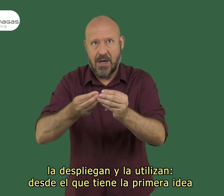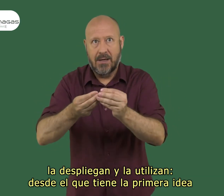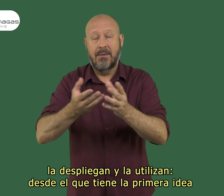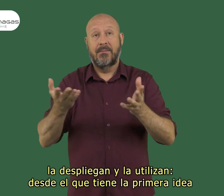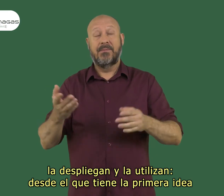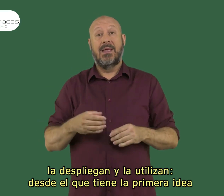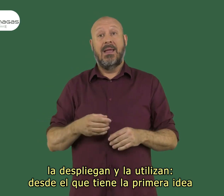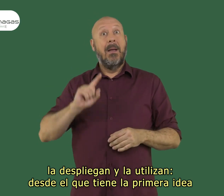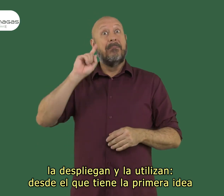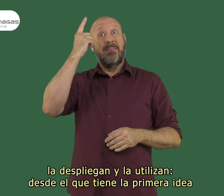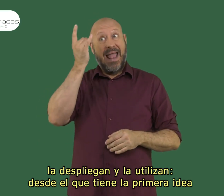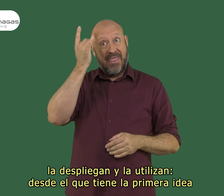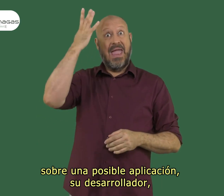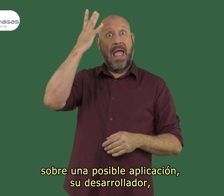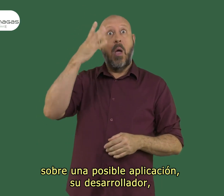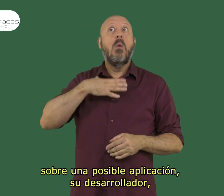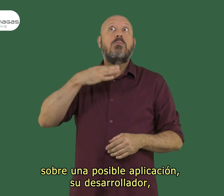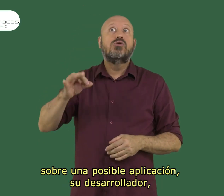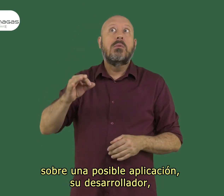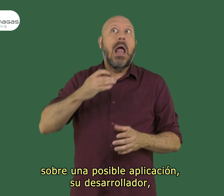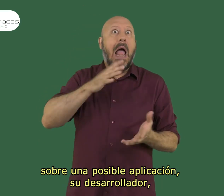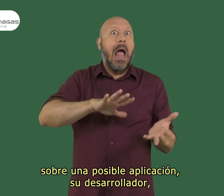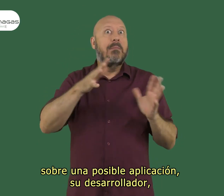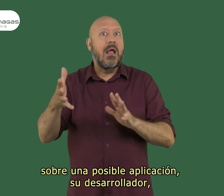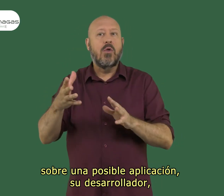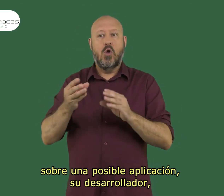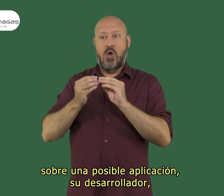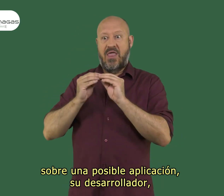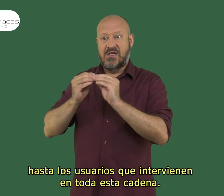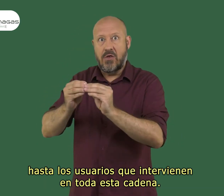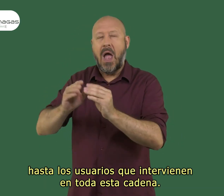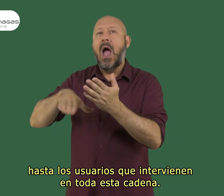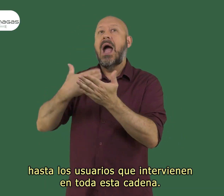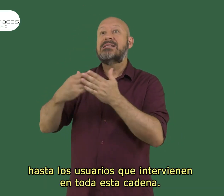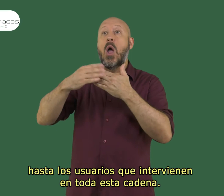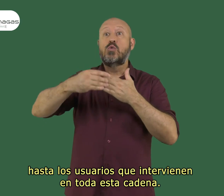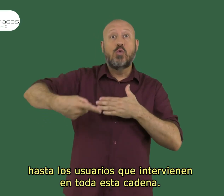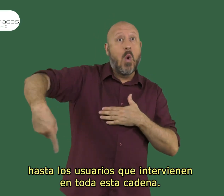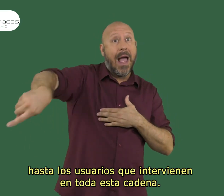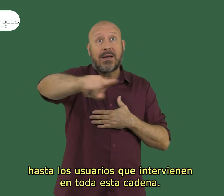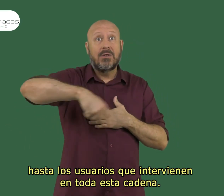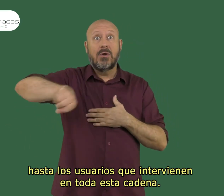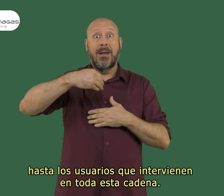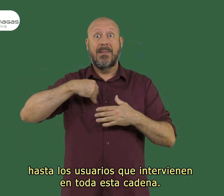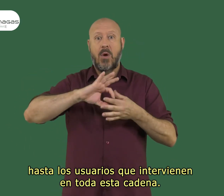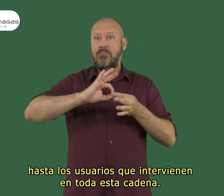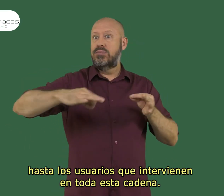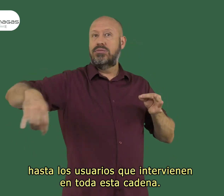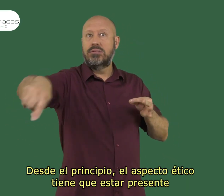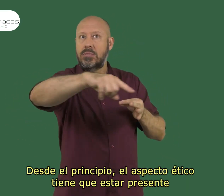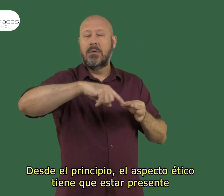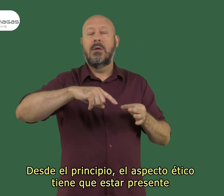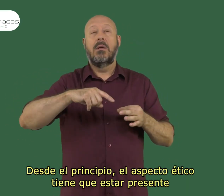utilizan. Desde el que tiene la primera idea sobre una posible aplicación, su desarrollador, hasta los usuarios que intervienen en toda esta